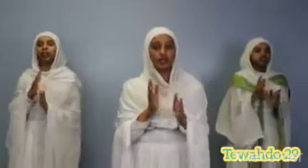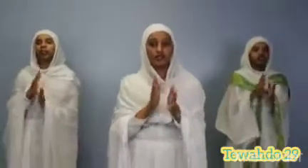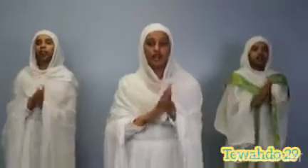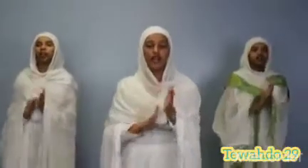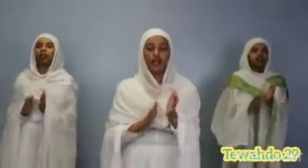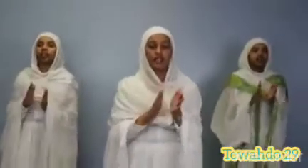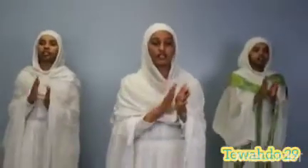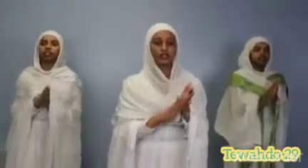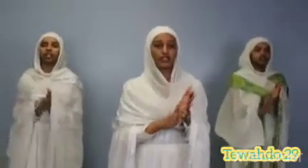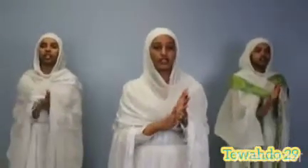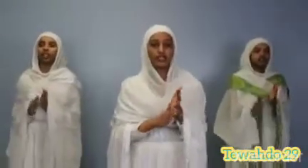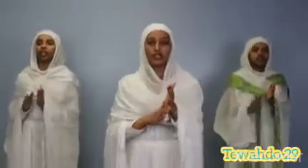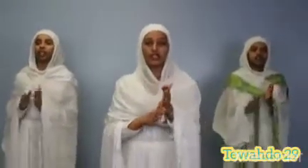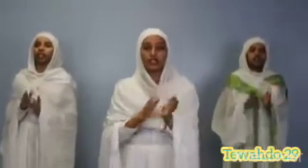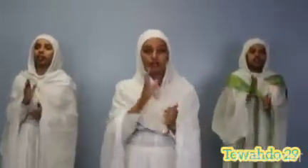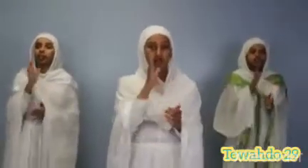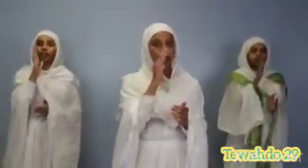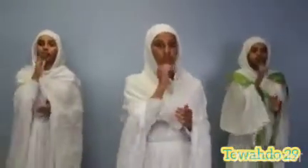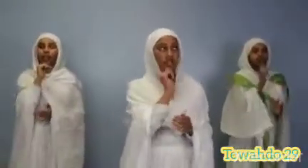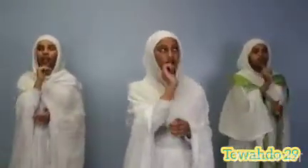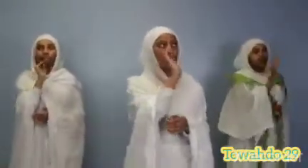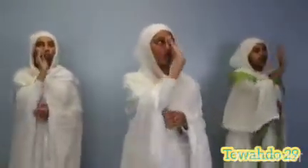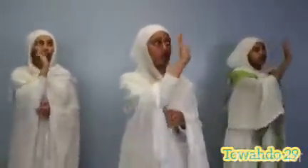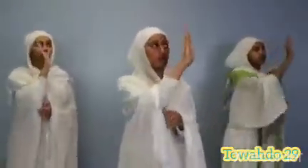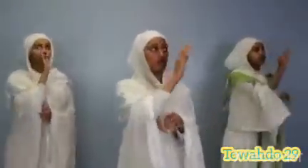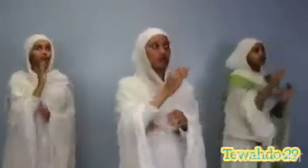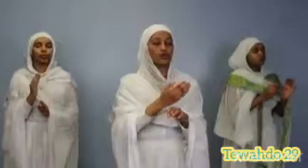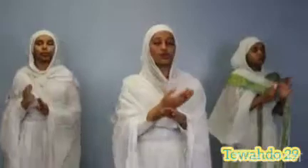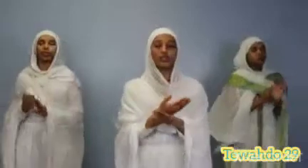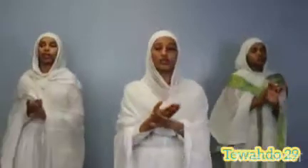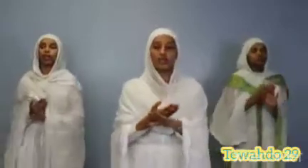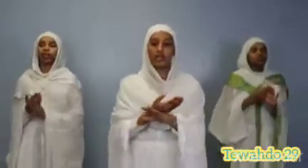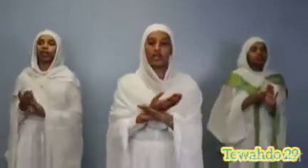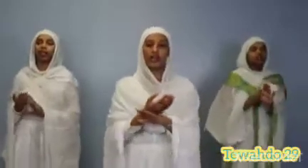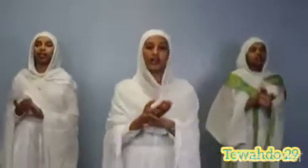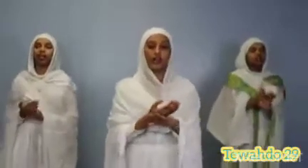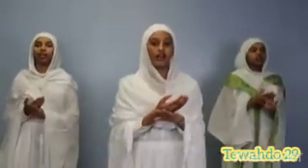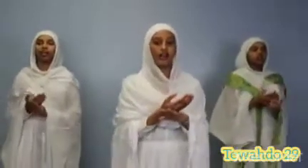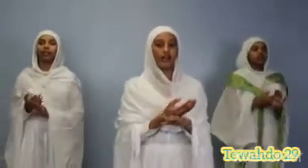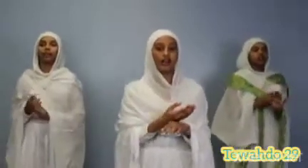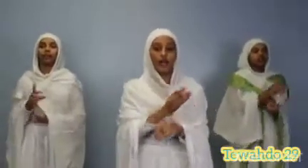ፍጥረትን በሚያስምር በእናቱ ልመና